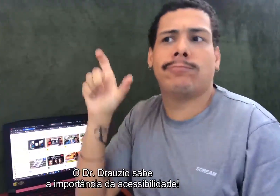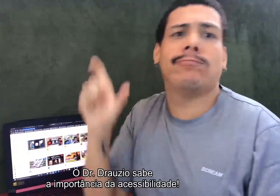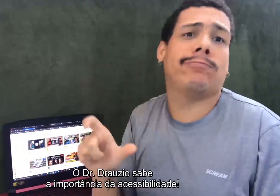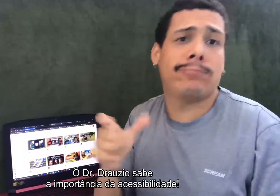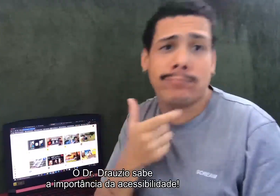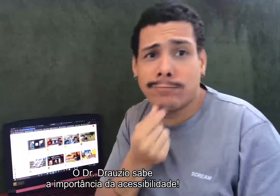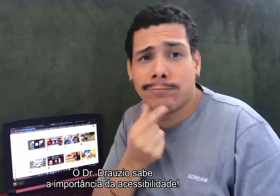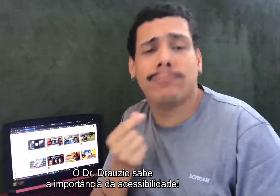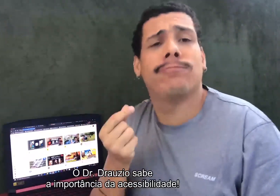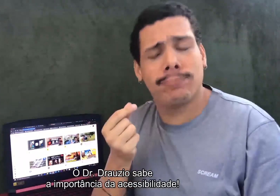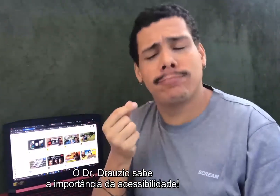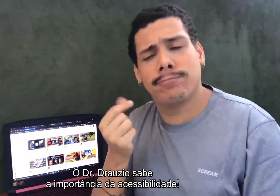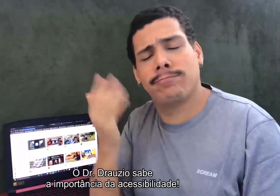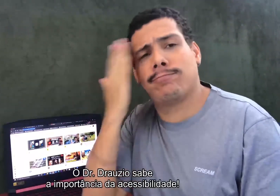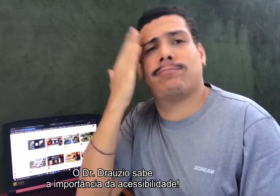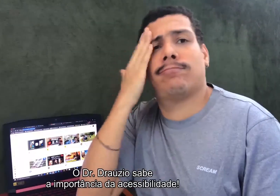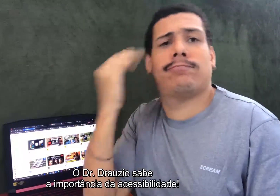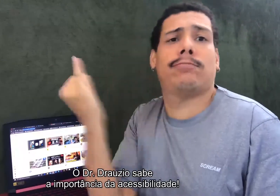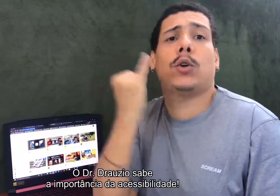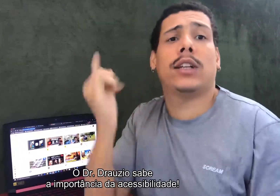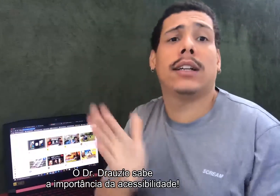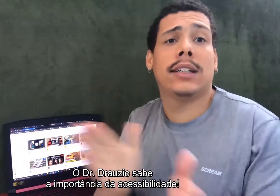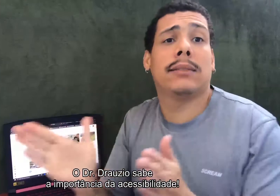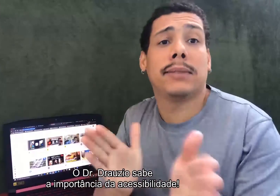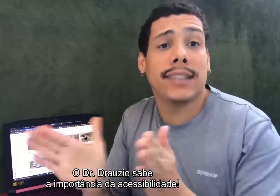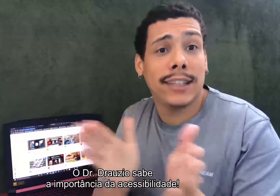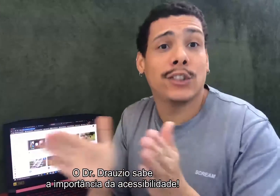O Dr. Drauzio sabe a importância da acessibilidade.